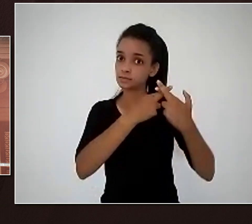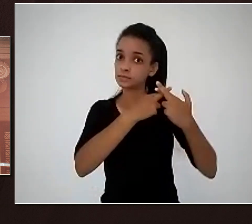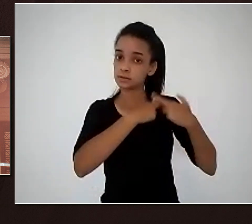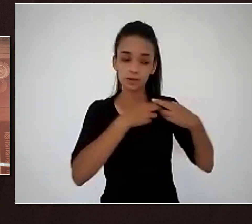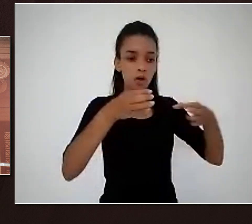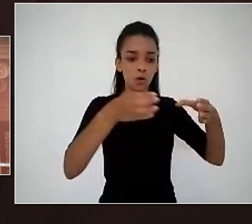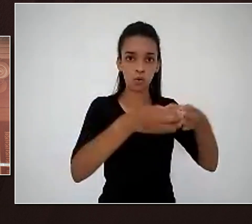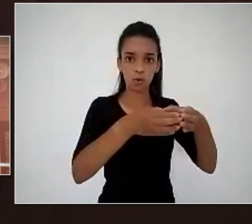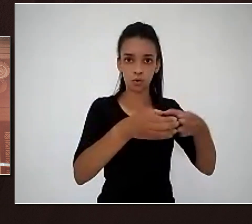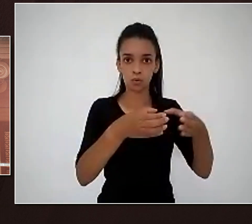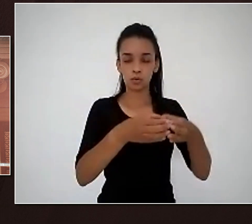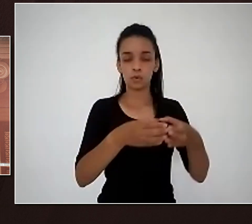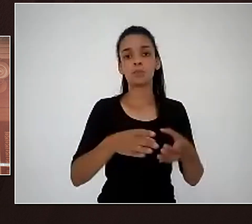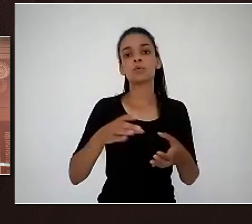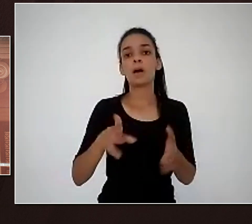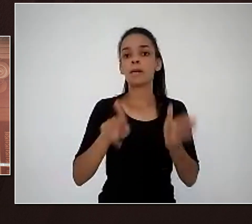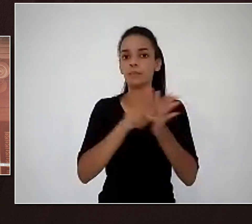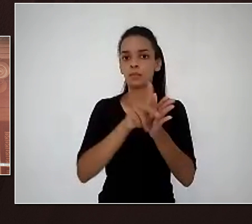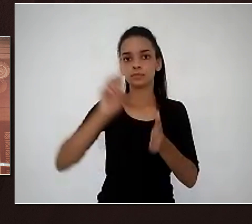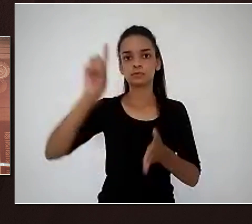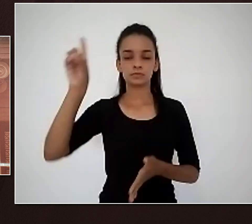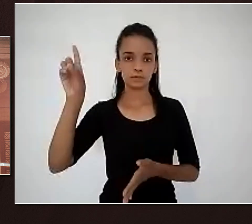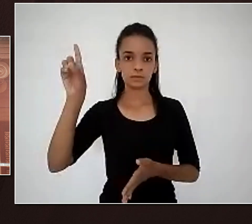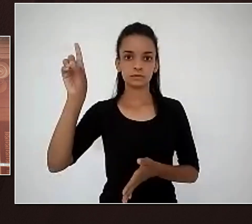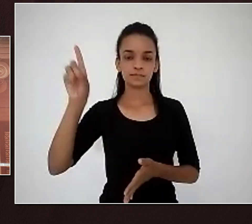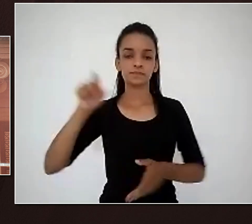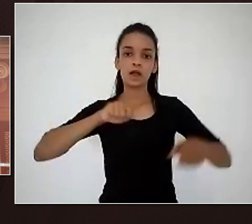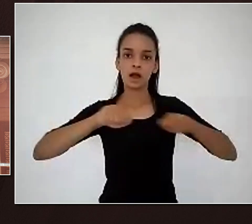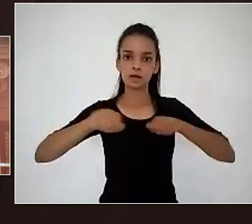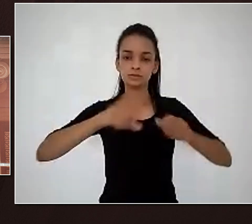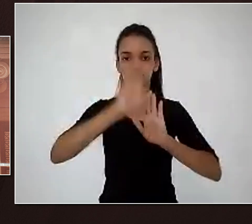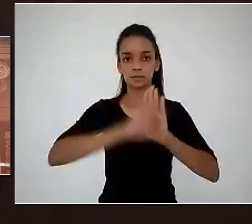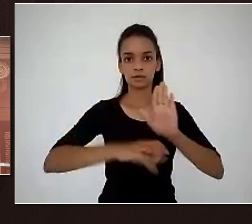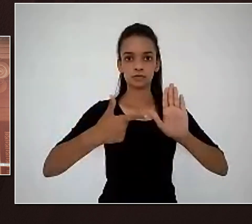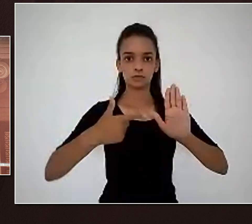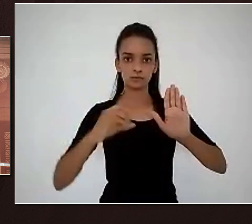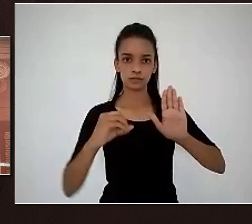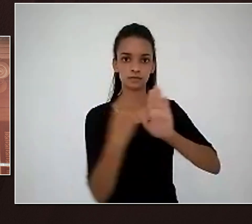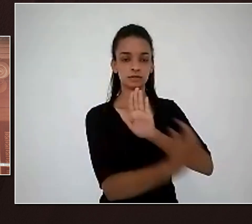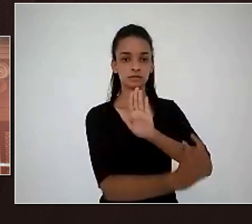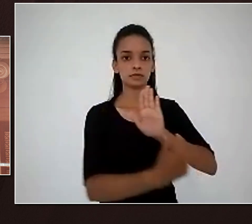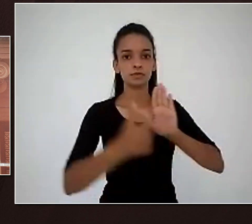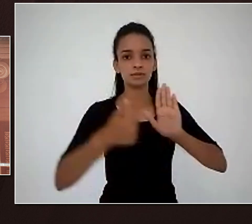Deus. Capítulo 20, dá uma olhada, Atos capítulo 20, versículo 17.